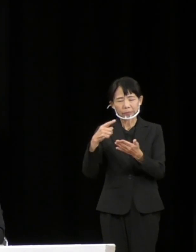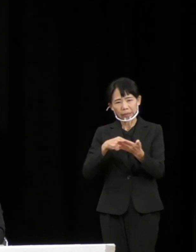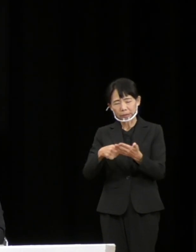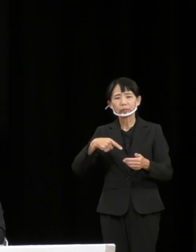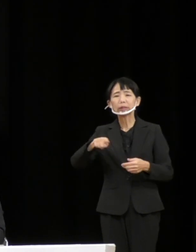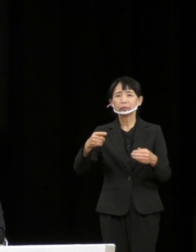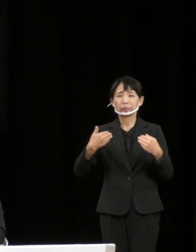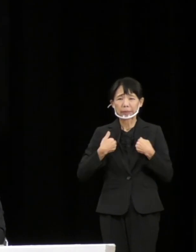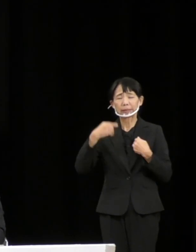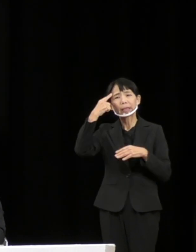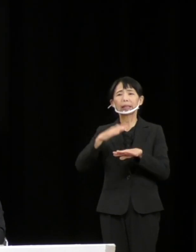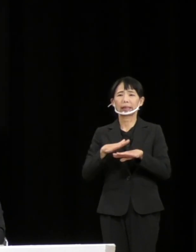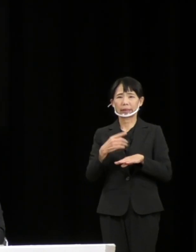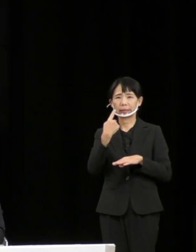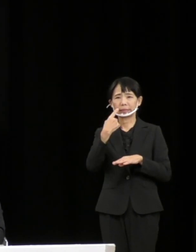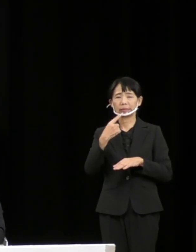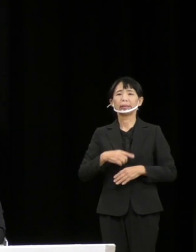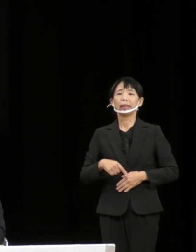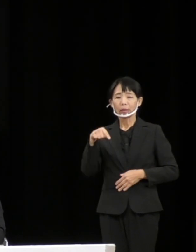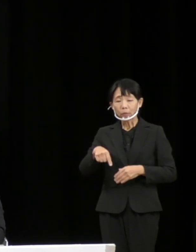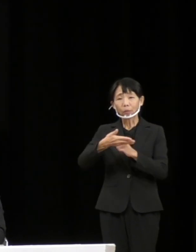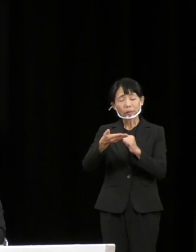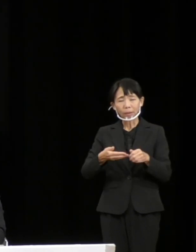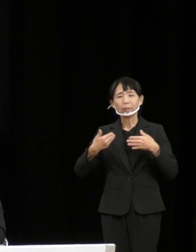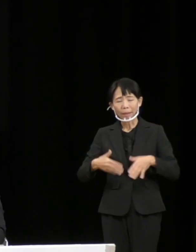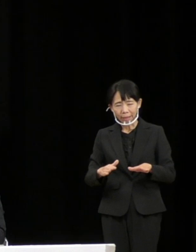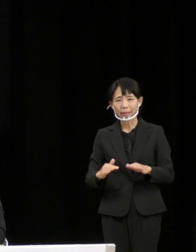この島に生まれこの島に住んで本当に良かった